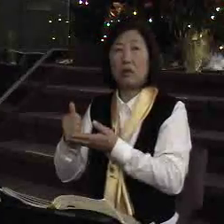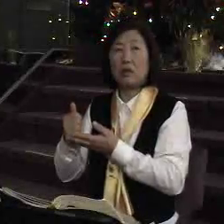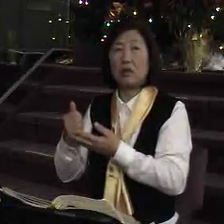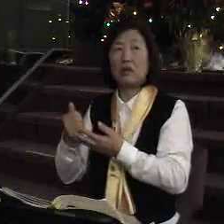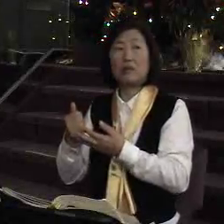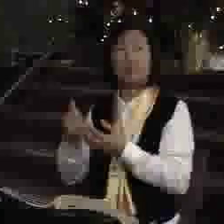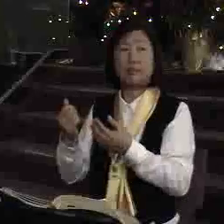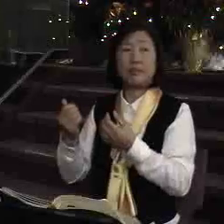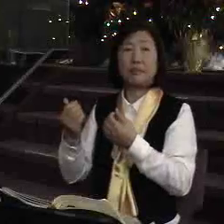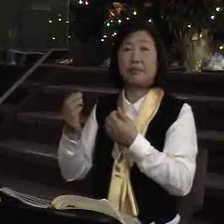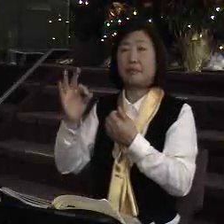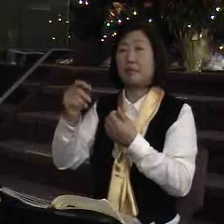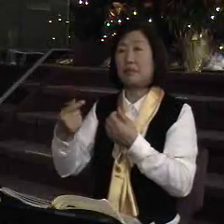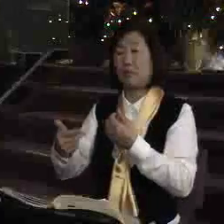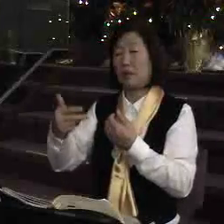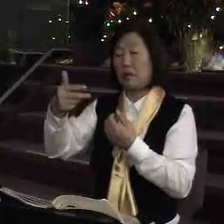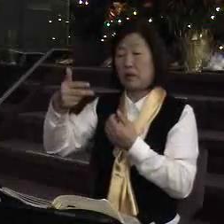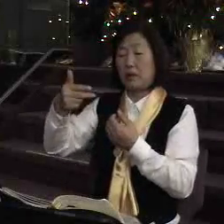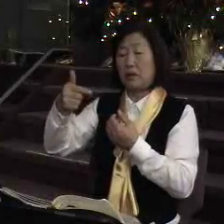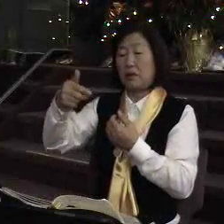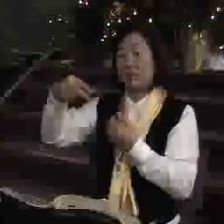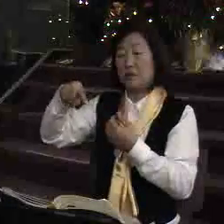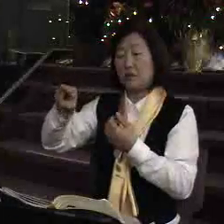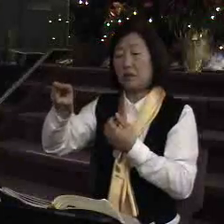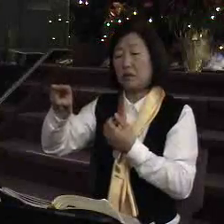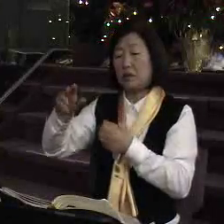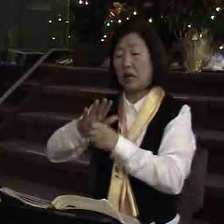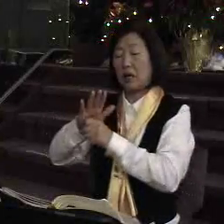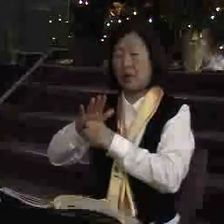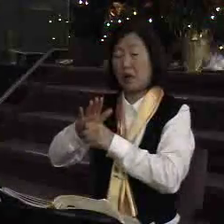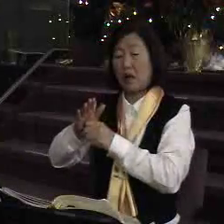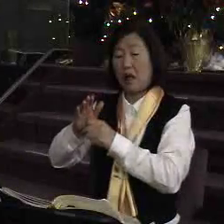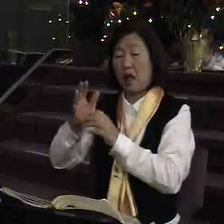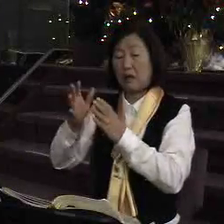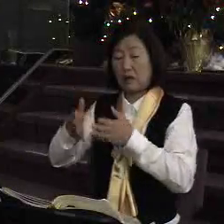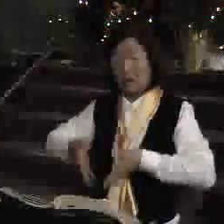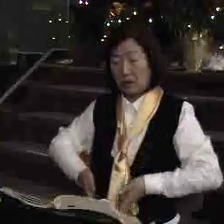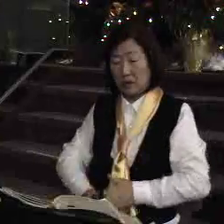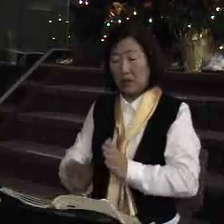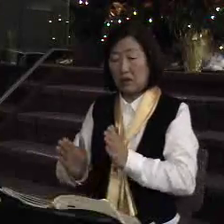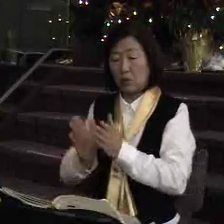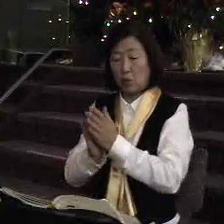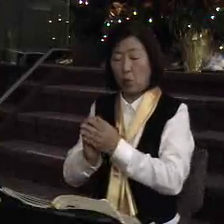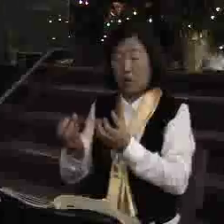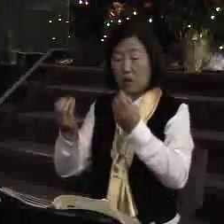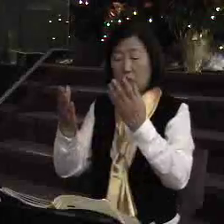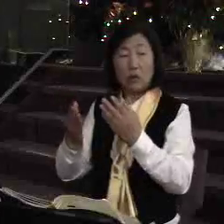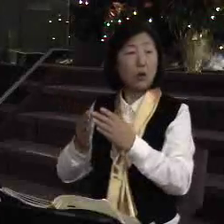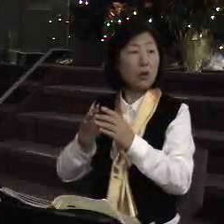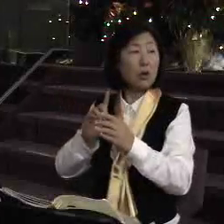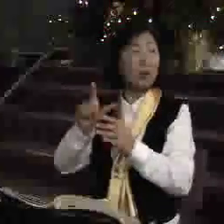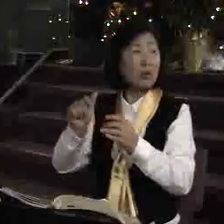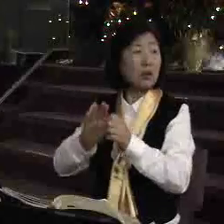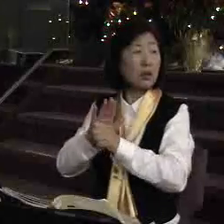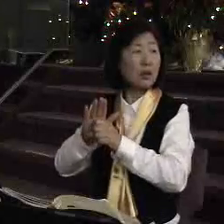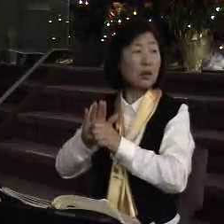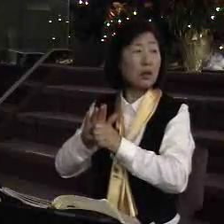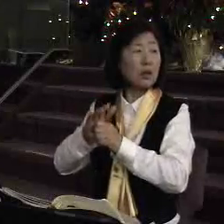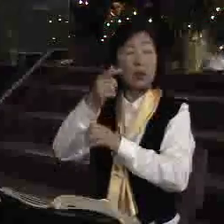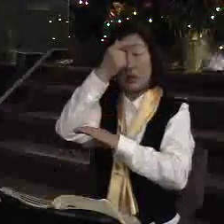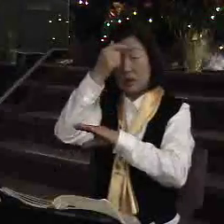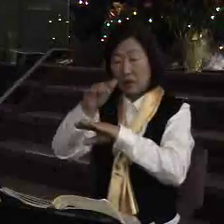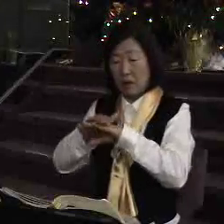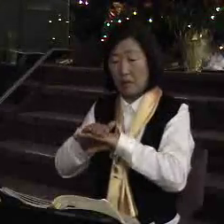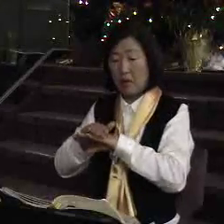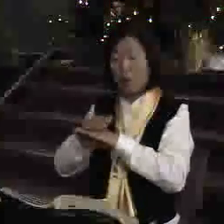생일 축하드립니다. 오늘도 저희 남가주 사랑의 교회 이렇게 찾아주신 모든 성도님들 주님 이름으로 환영합니다. 예배 후에